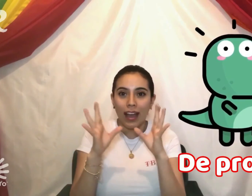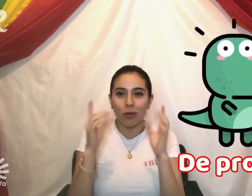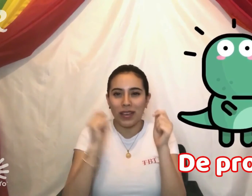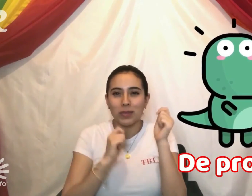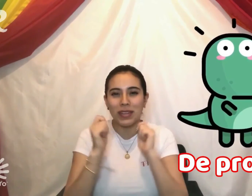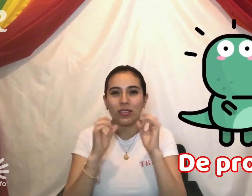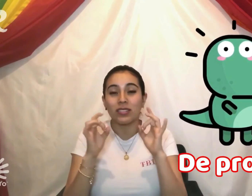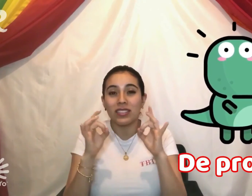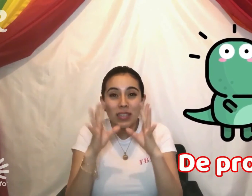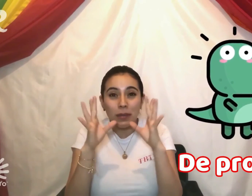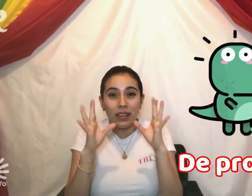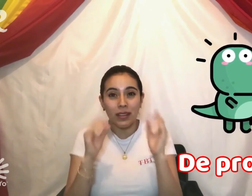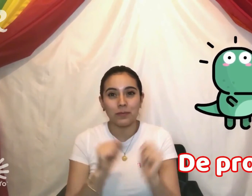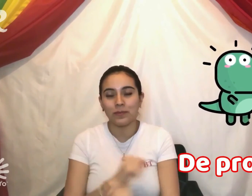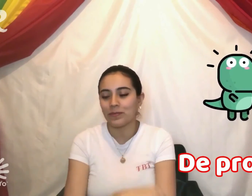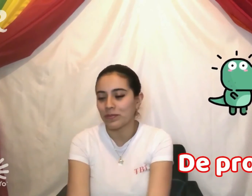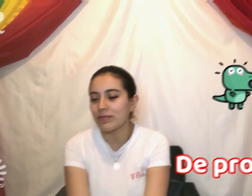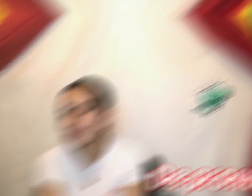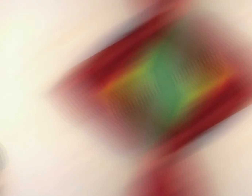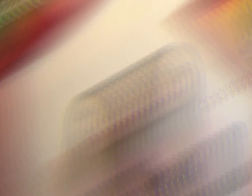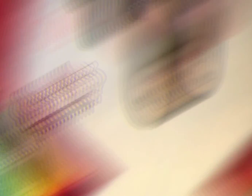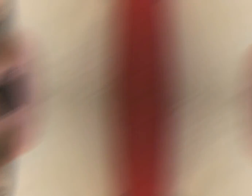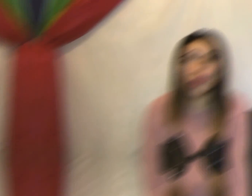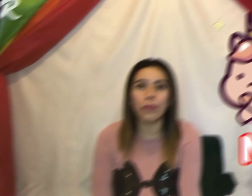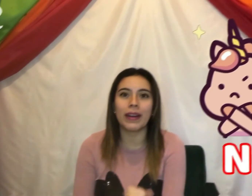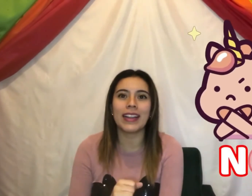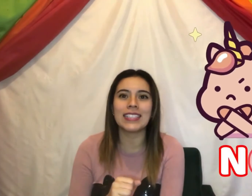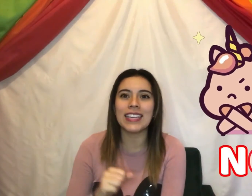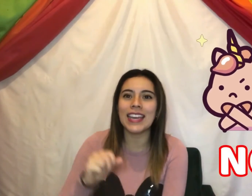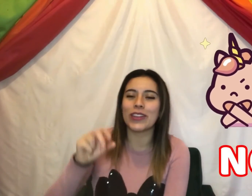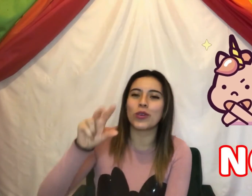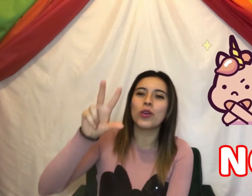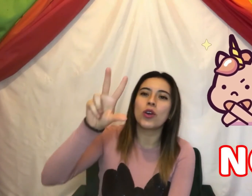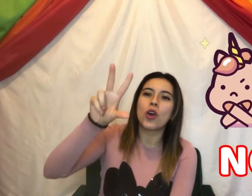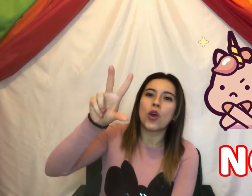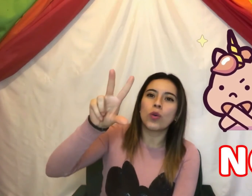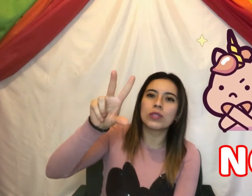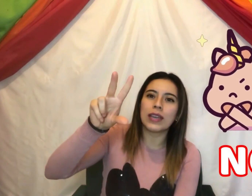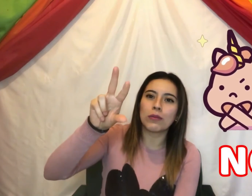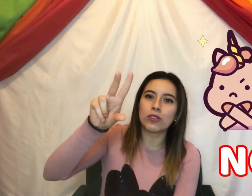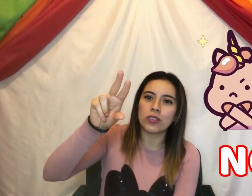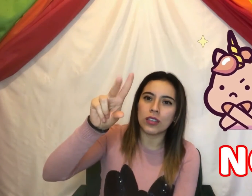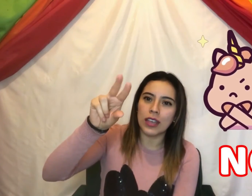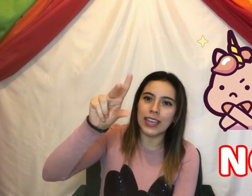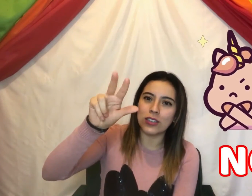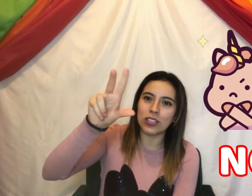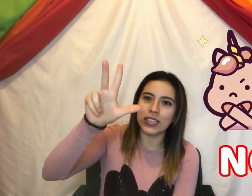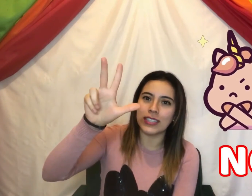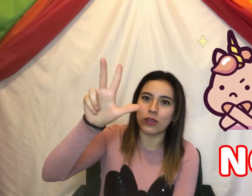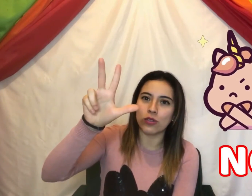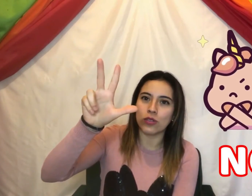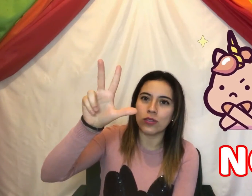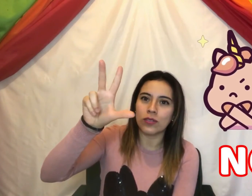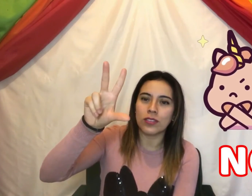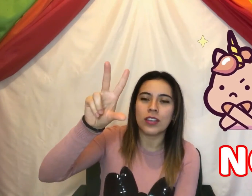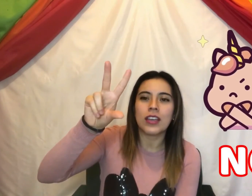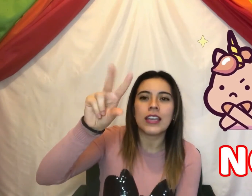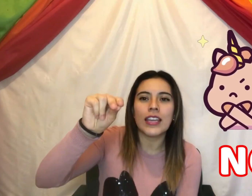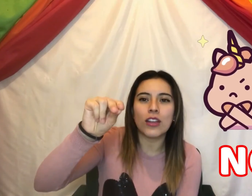mi expresión. No, para la seña de no, usamos estos tres dedos y los